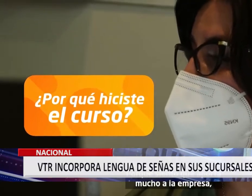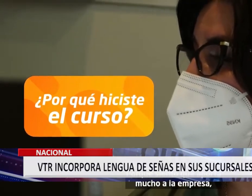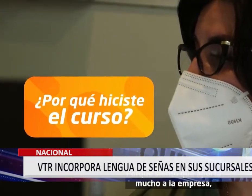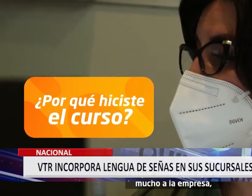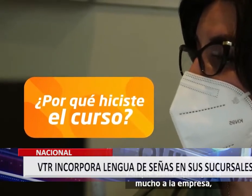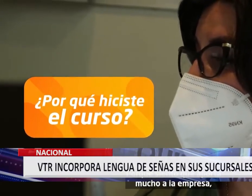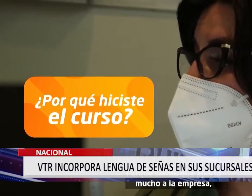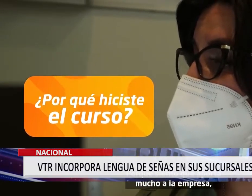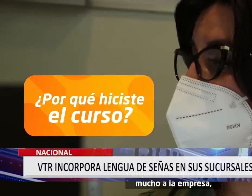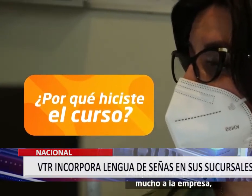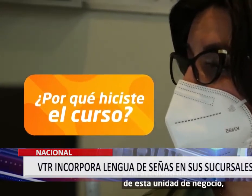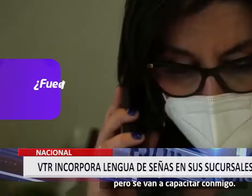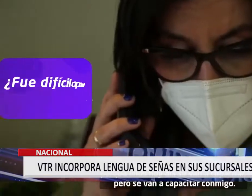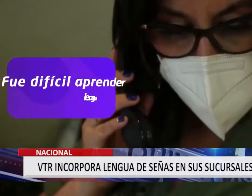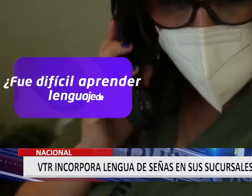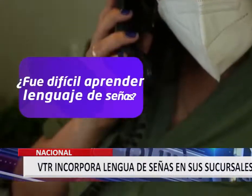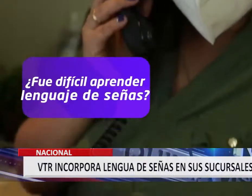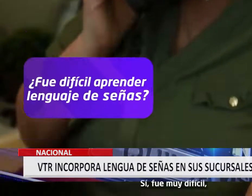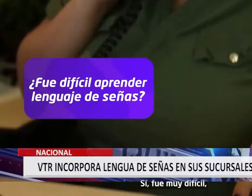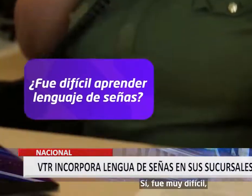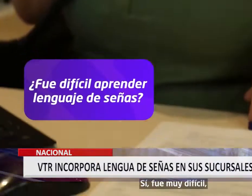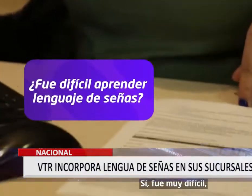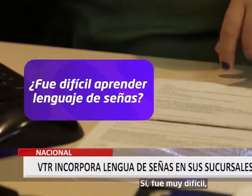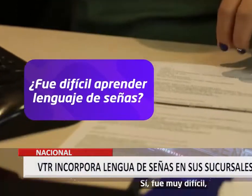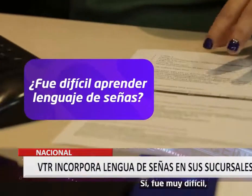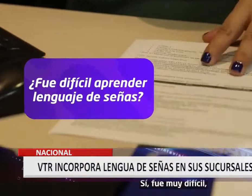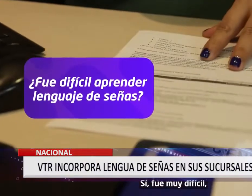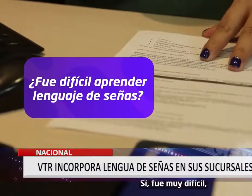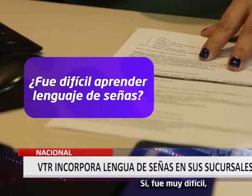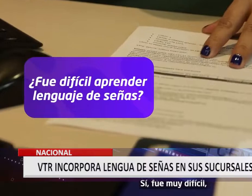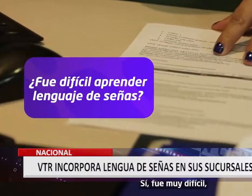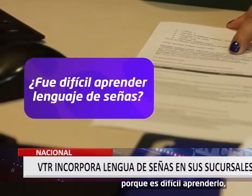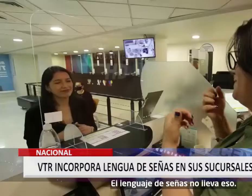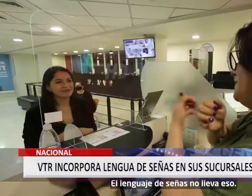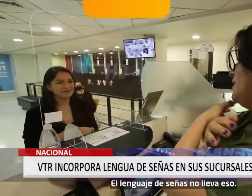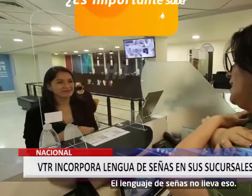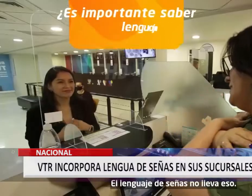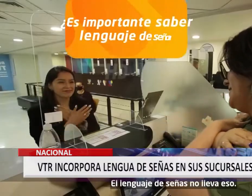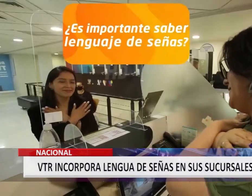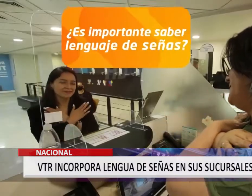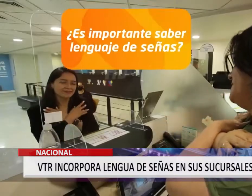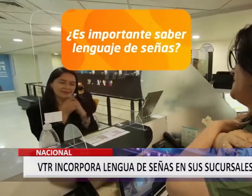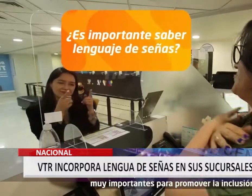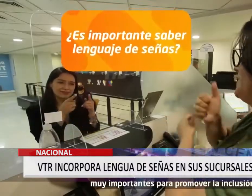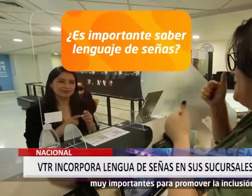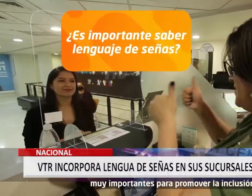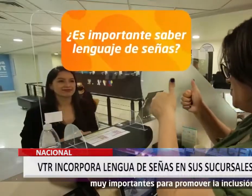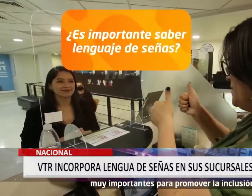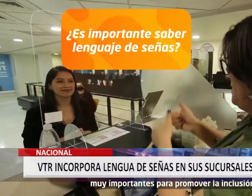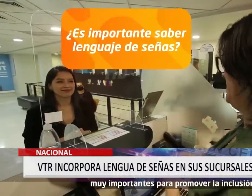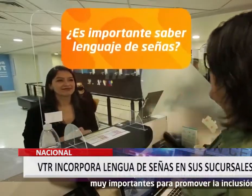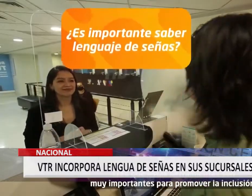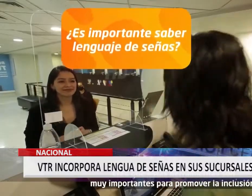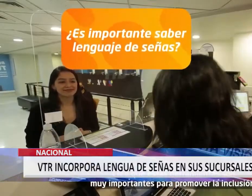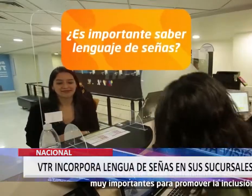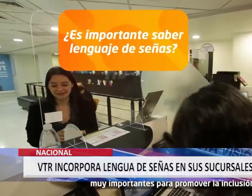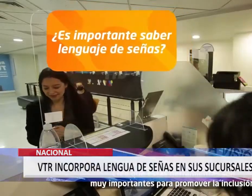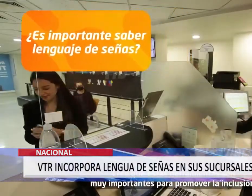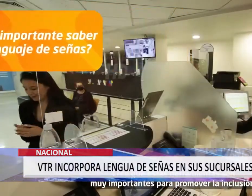y ejecutivos de atención al cliente fueron capacitados en lenguaje de señas a través de un curso que fue impartido en el formato e-learning